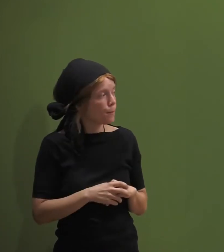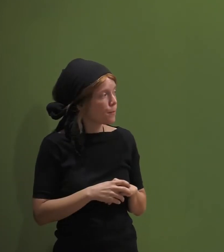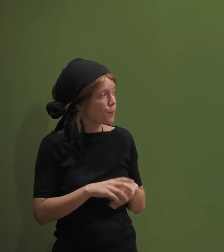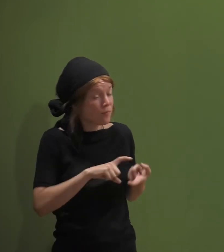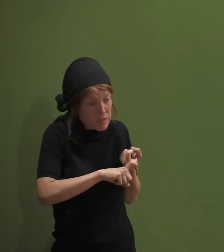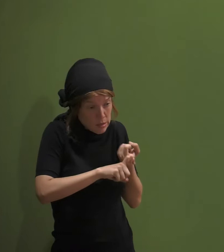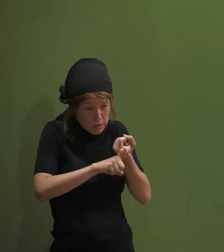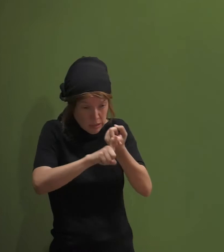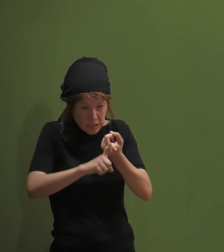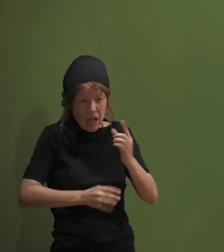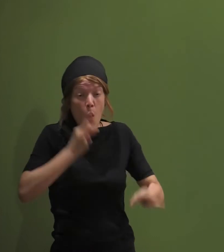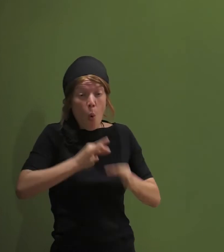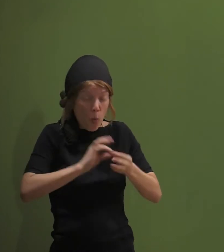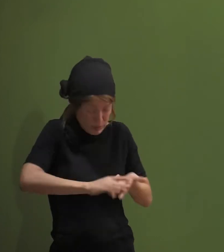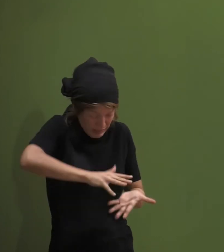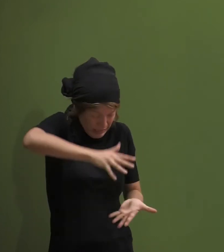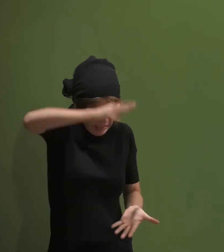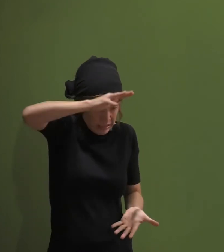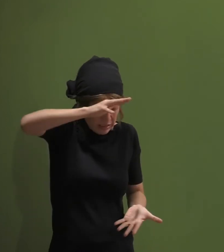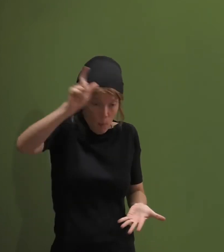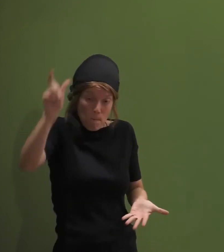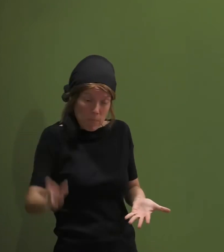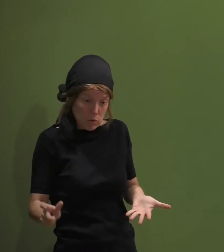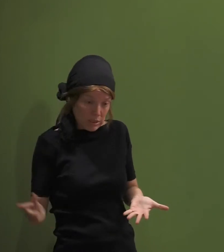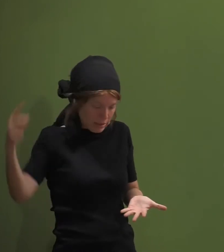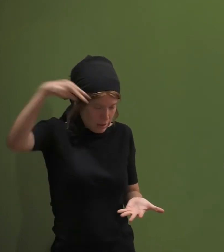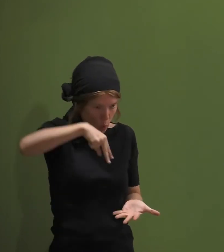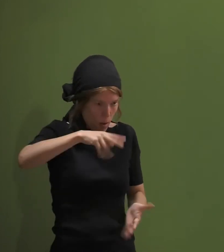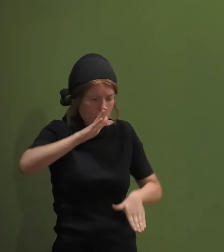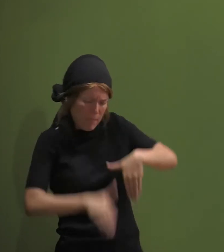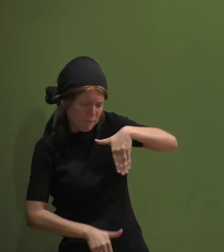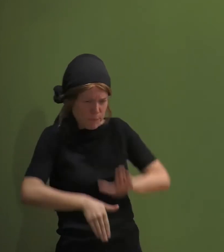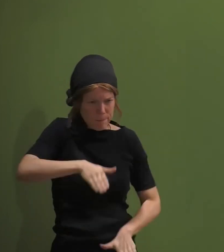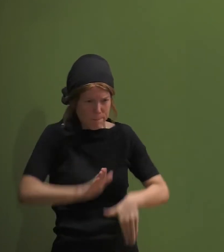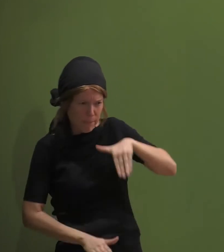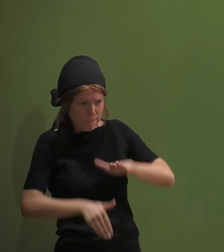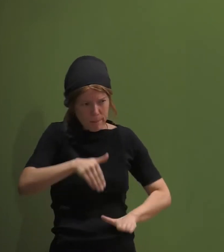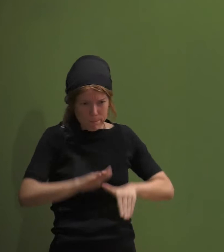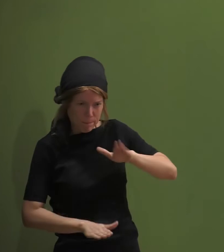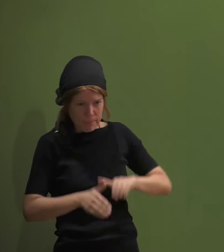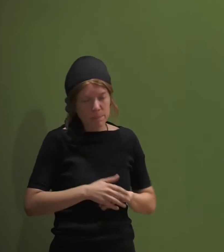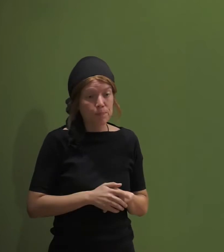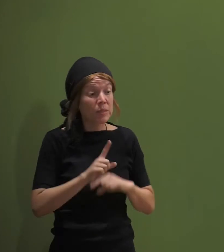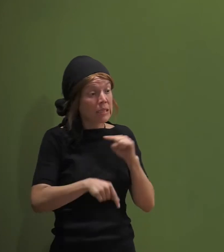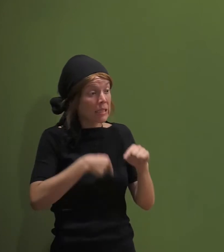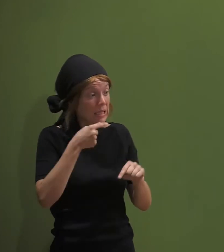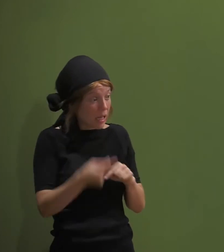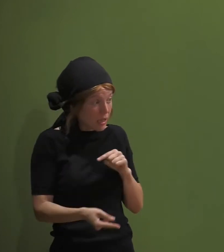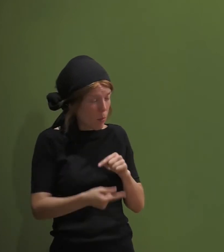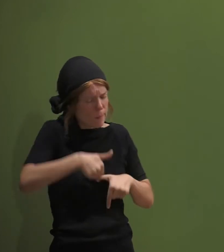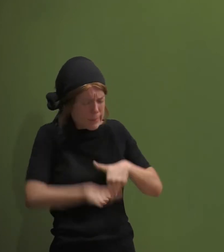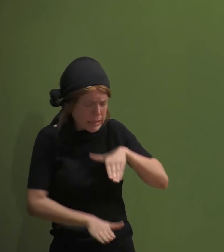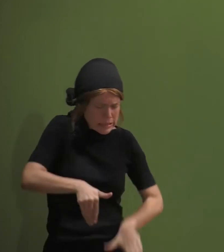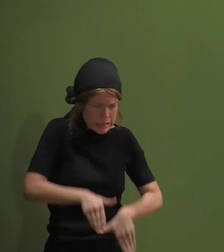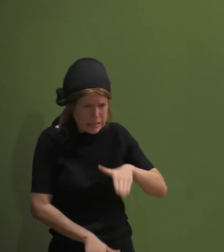remolque comienza a estar lleno de uva, uno de los miembros de la cuadrilla se sube y empieza a pisarla, para que ocupe menos espacio. Luego, mientras se continúa